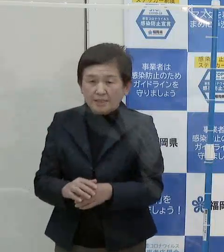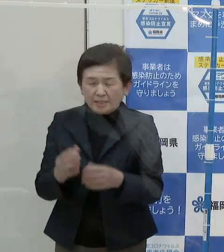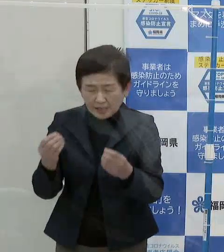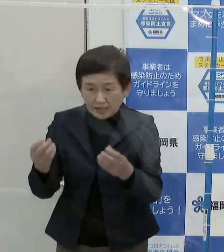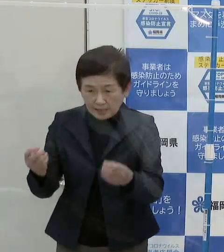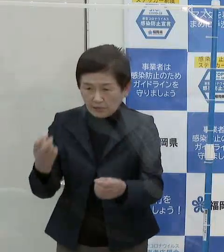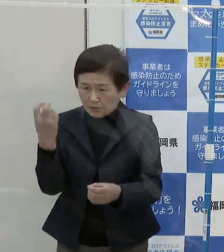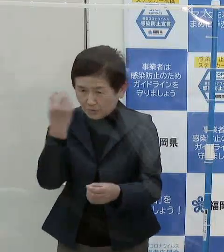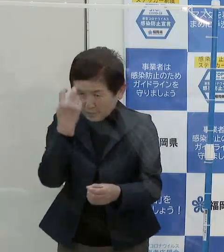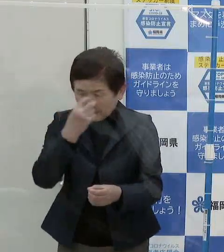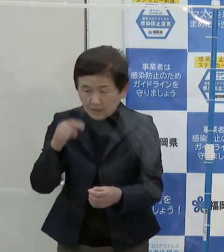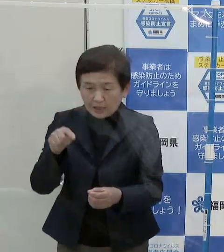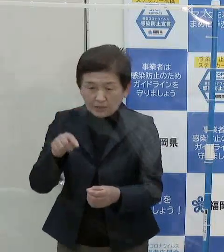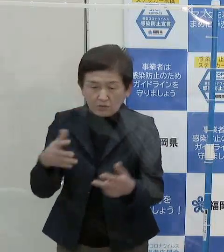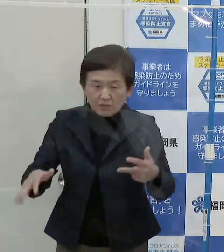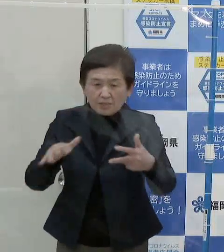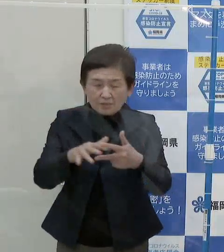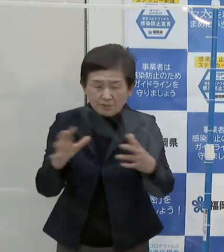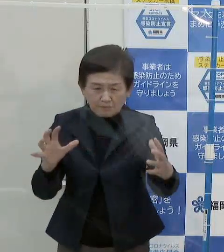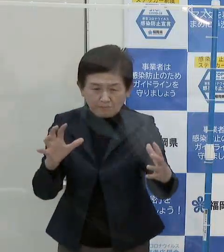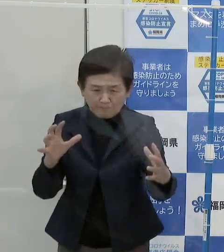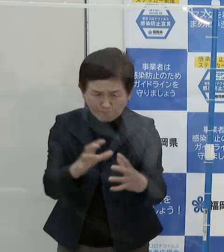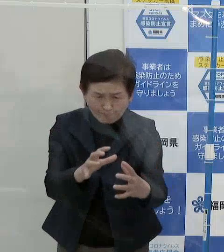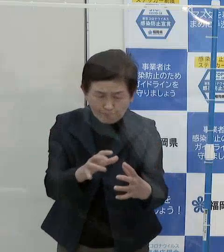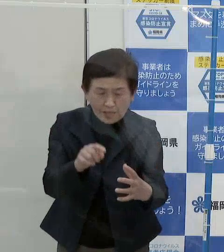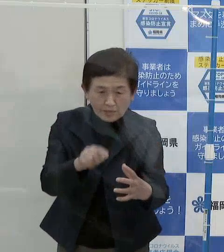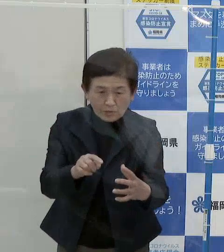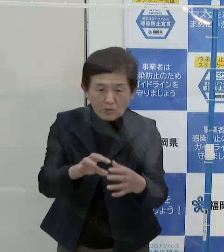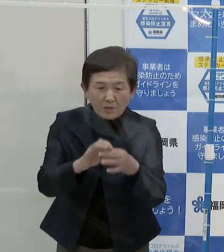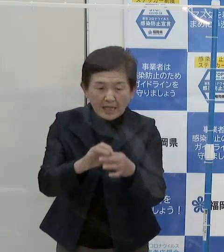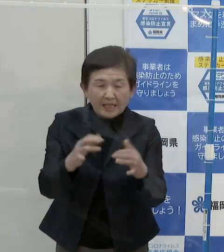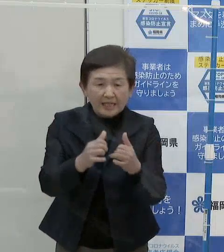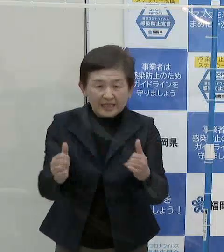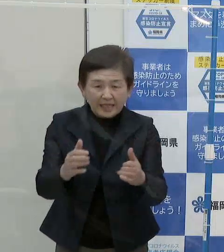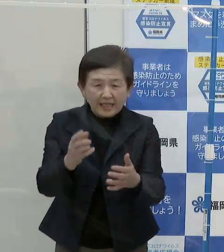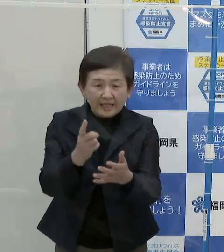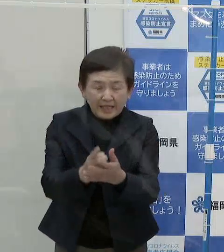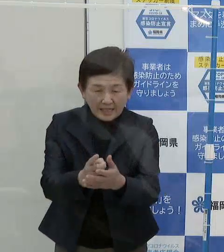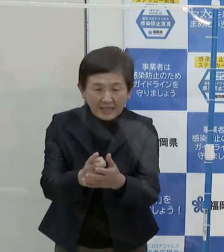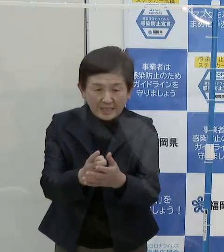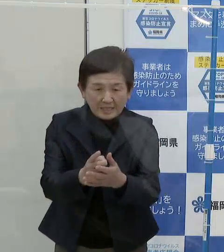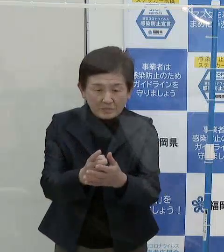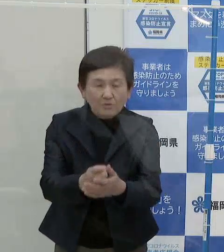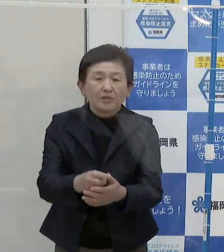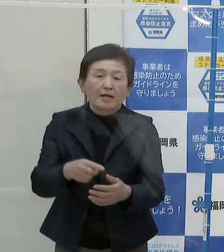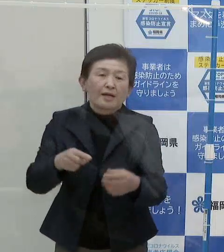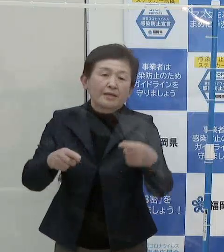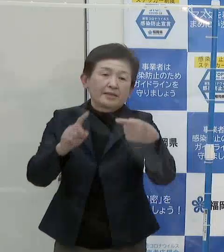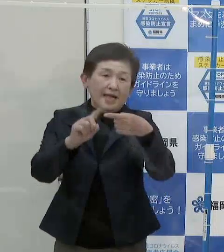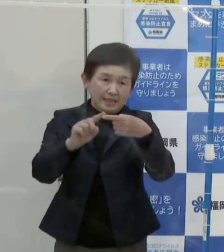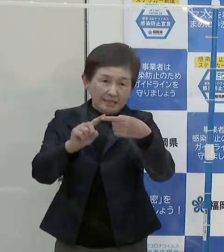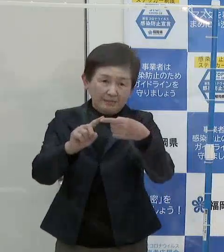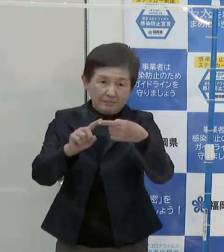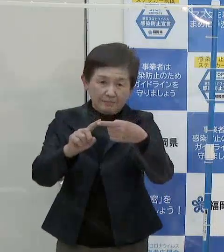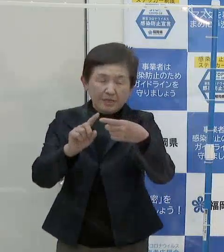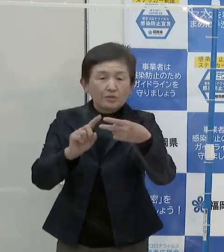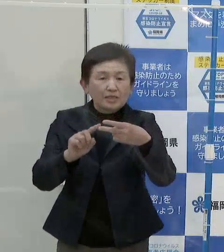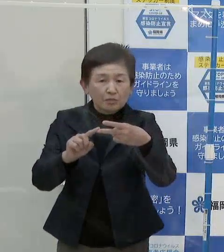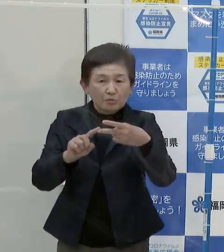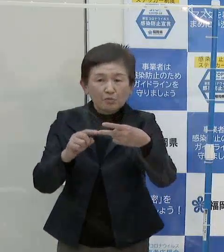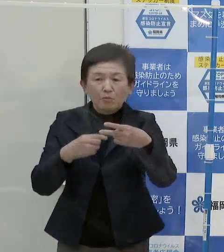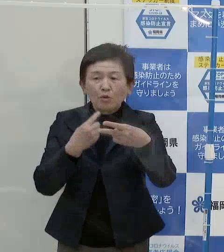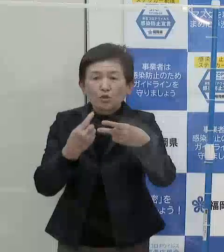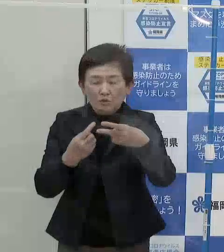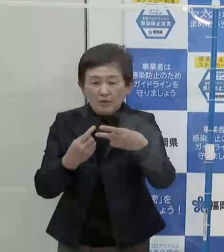調査をしてその施設に封じ込めていくと、その関係者に留めておくというのが第一なこと、それからもう一つ